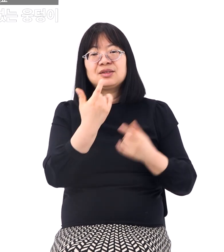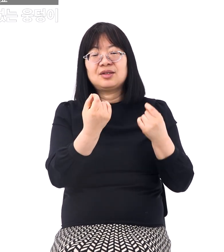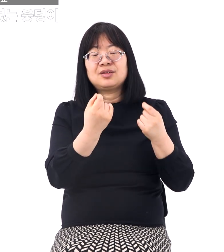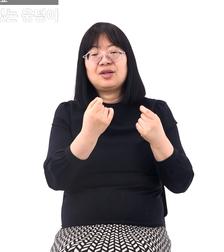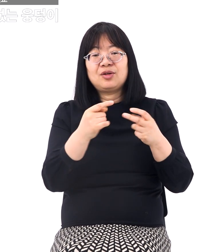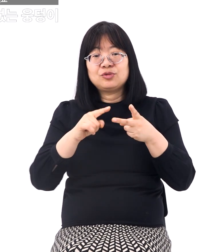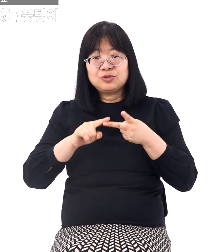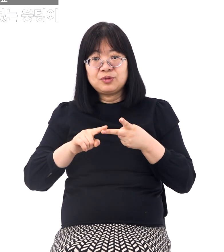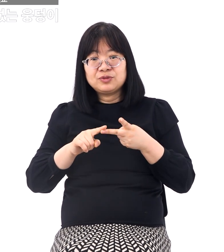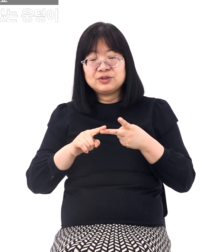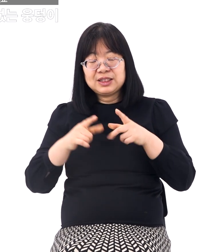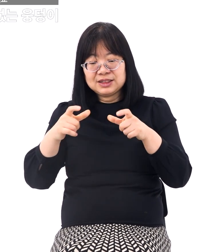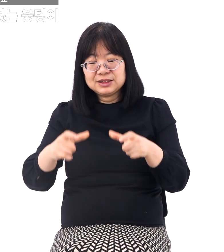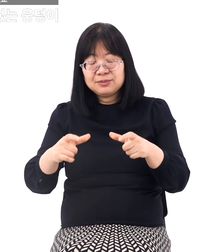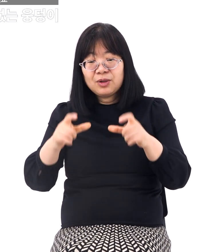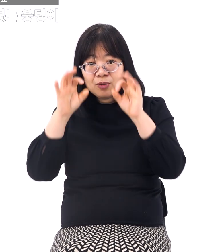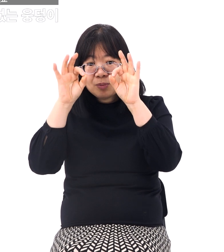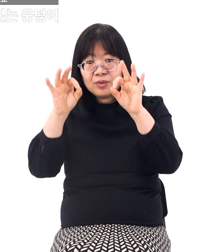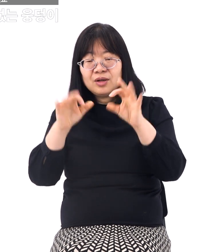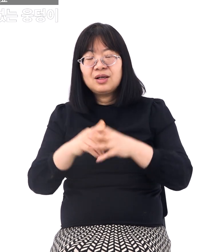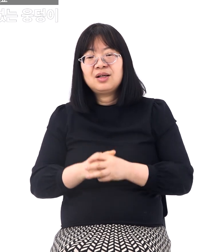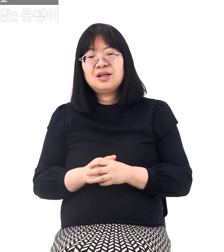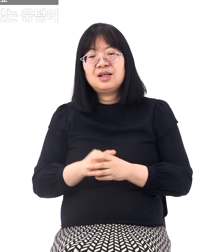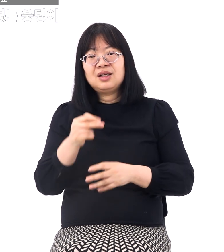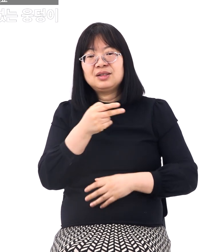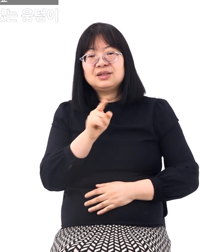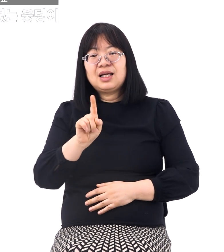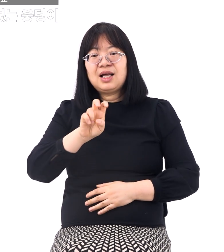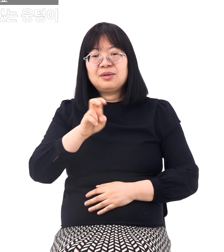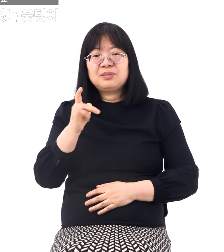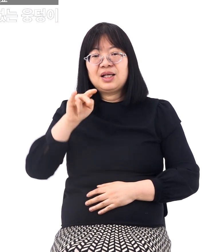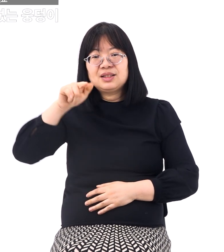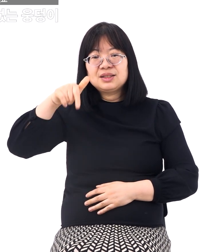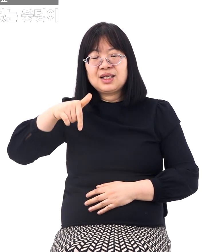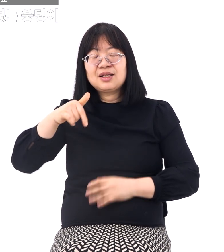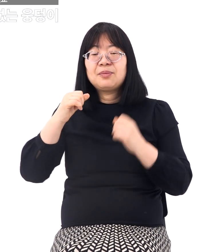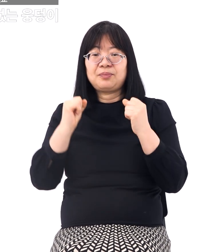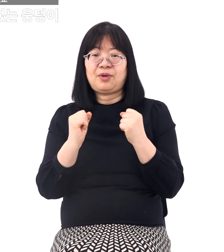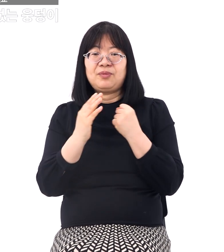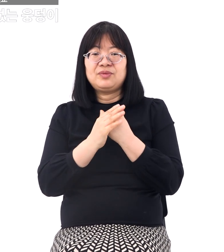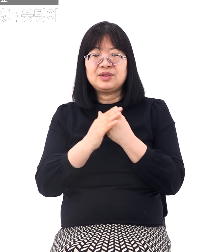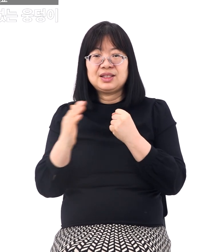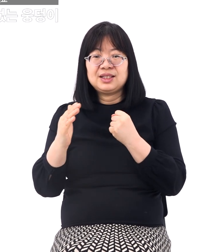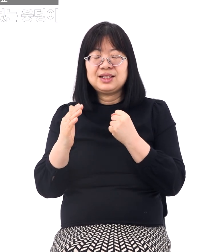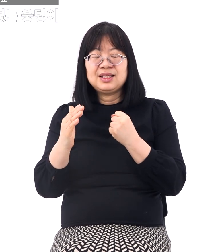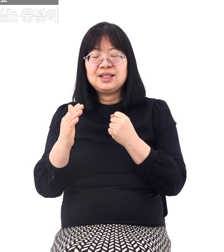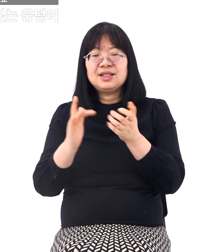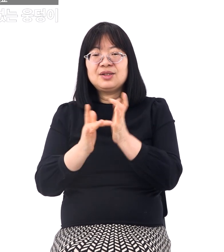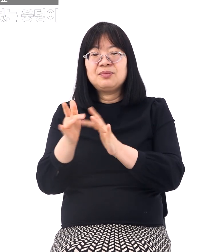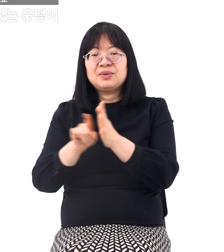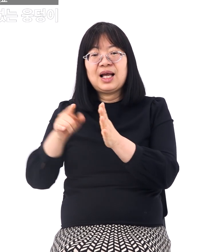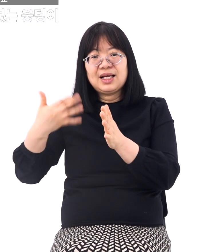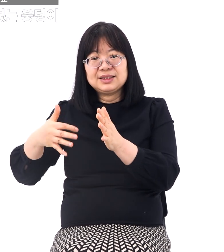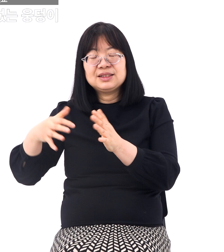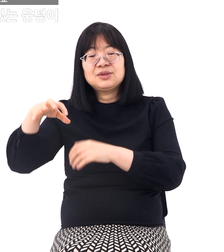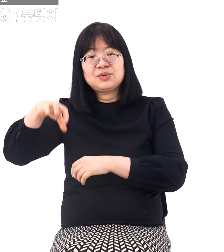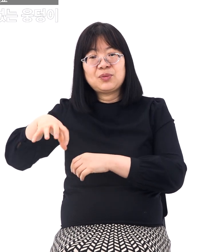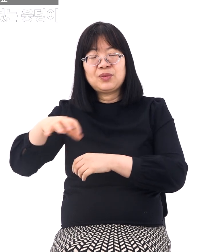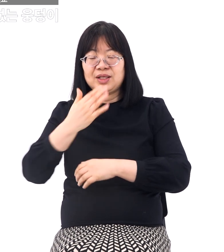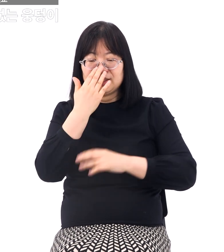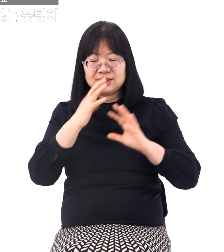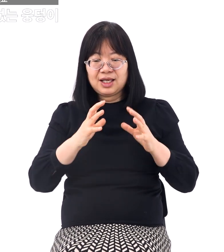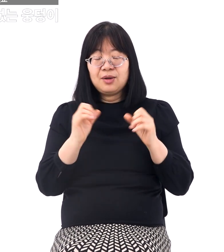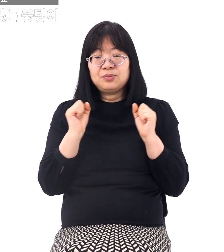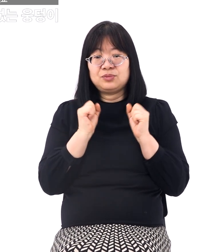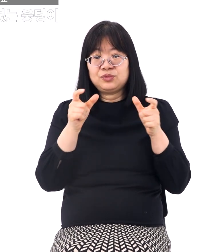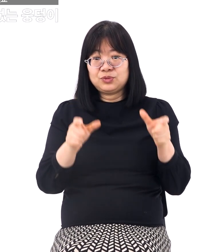그리고 두 번째 지명을 볼까요? 다메섹에 머물리니, 다메섹도 이방 땅이죠. 이스라엘